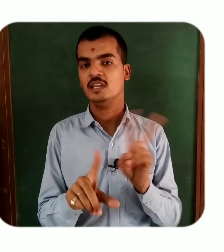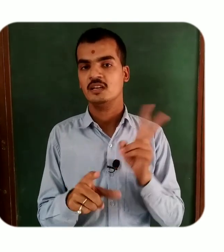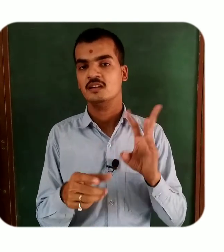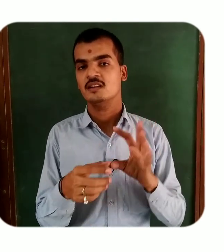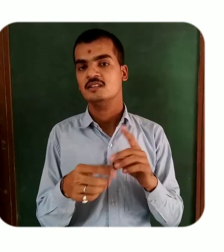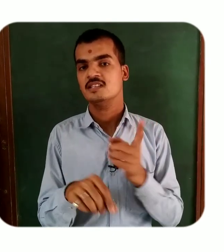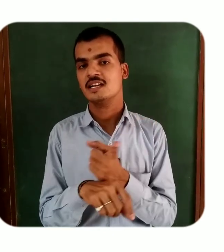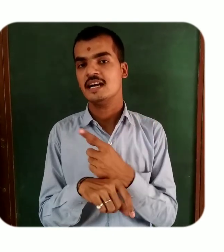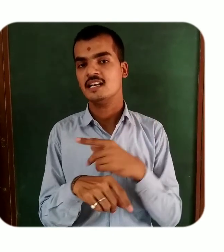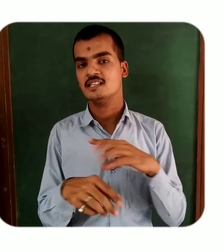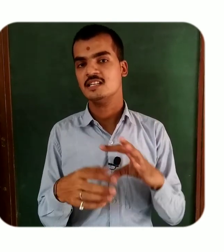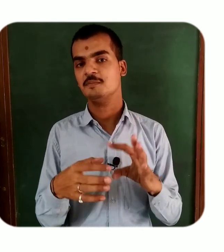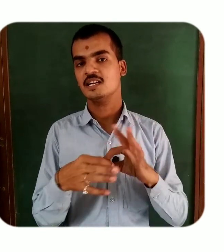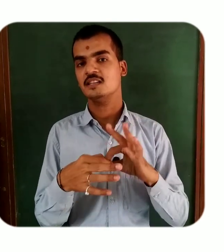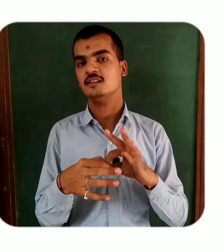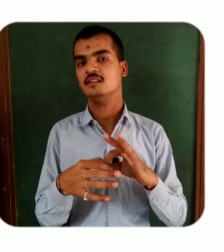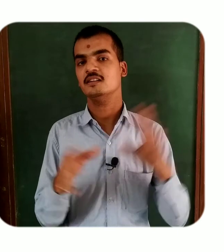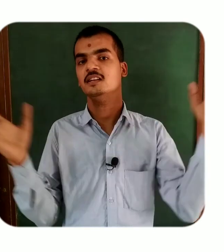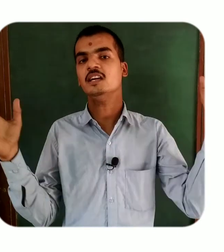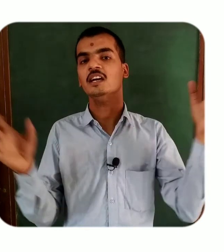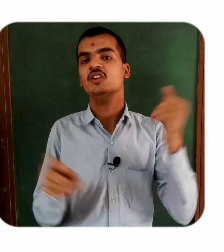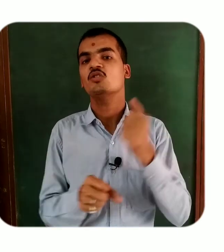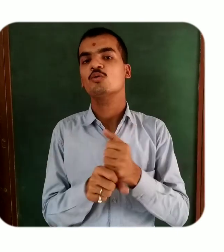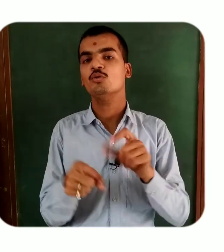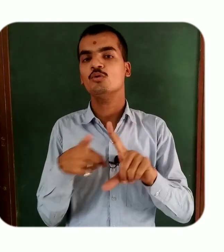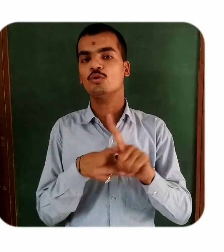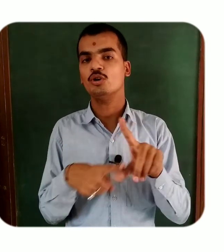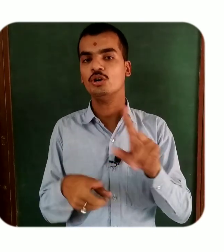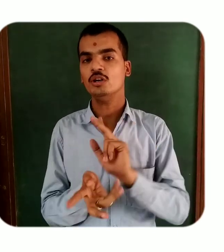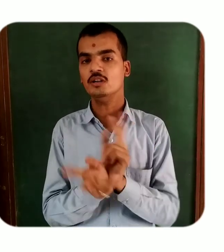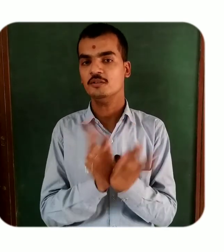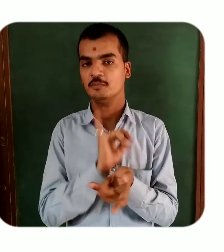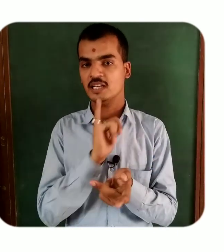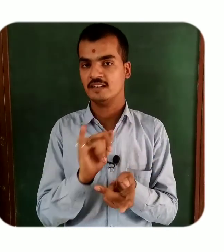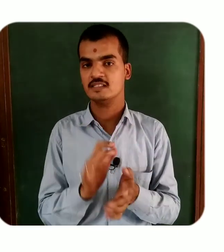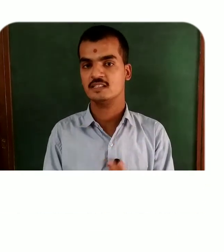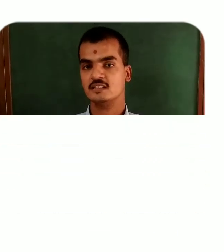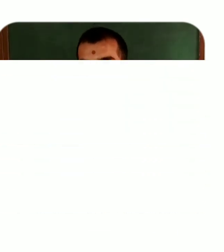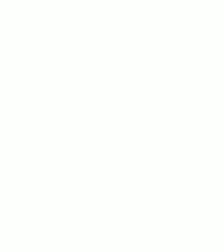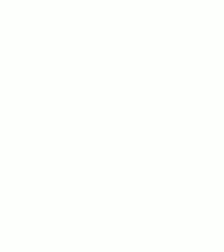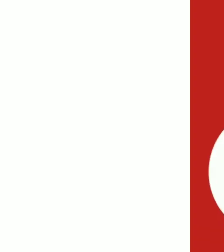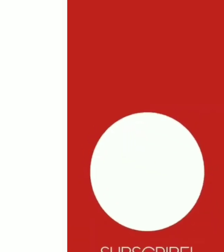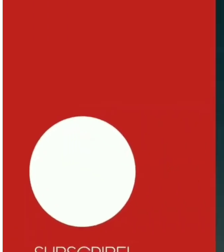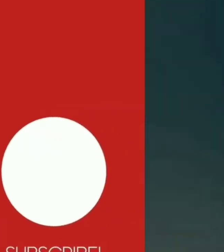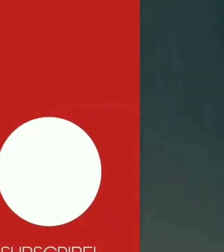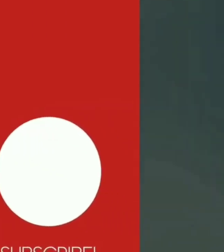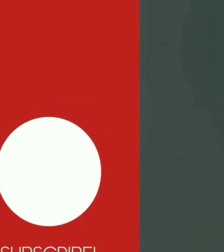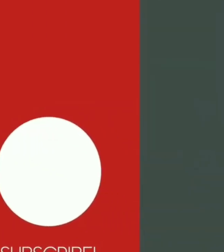બંને જે કાંટા છે ભેગા થઈ અને ગુરુકોણ બનાવે છે.